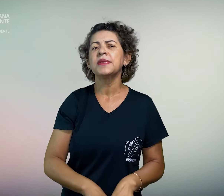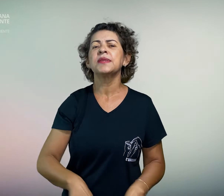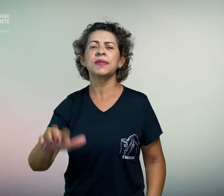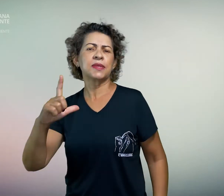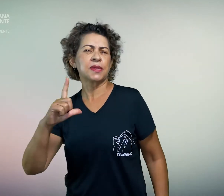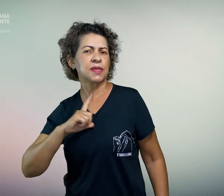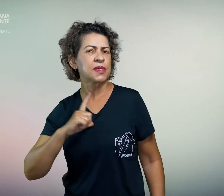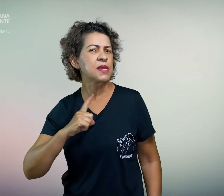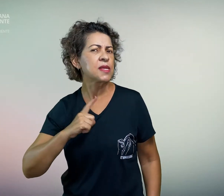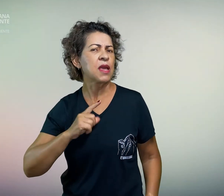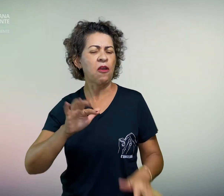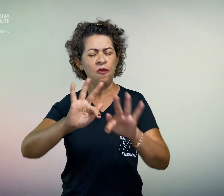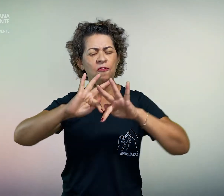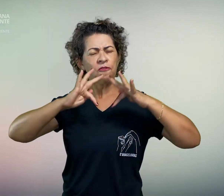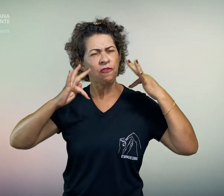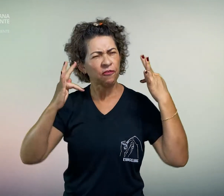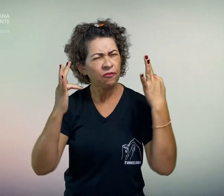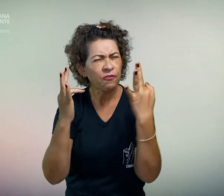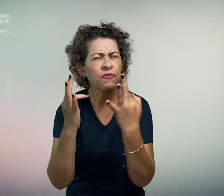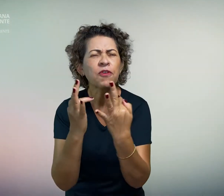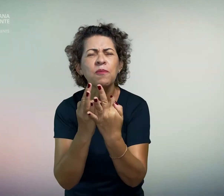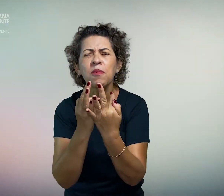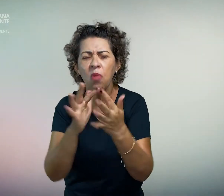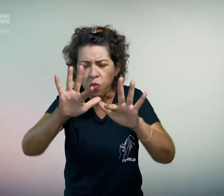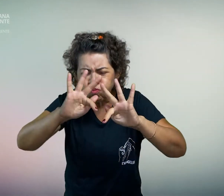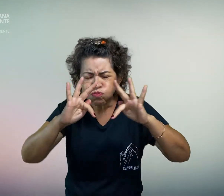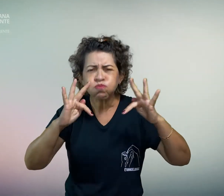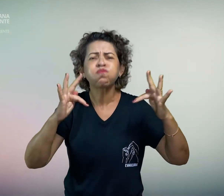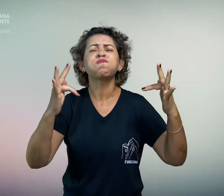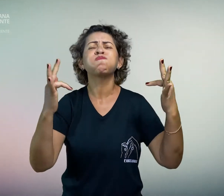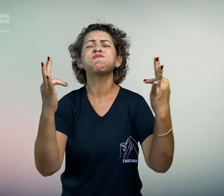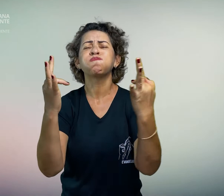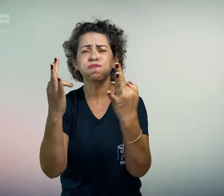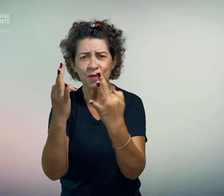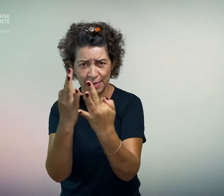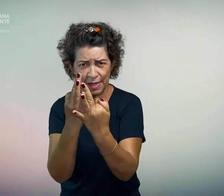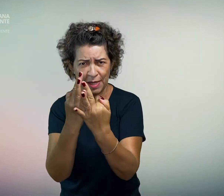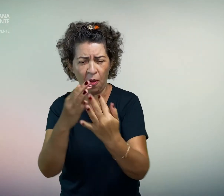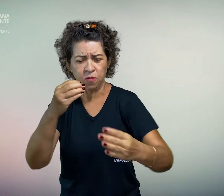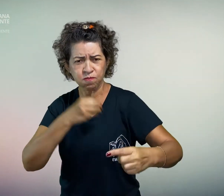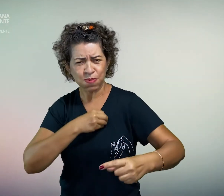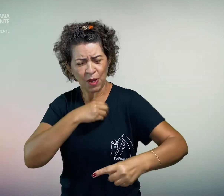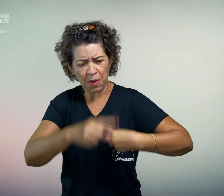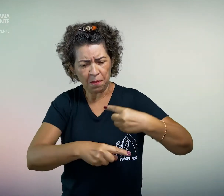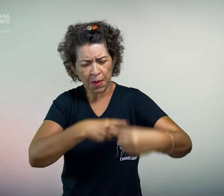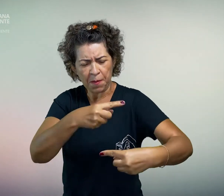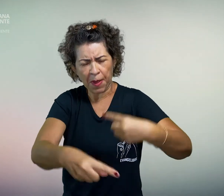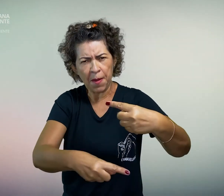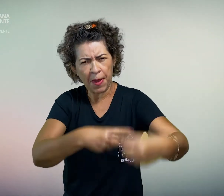Não é incomum ver famílias inteiras repetindo os mesmos padrões de